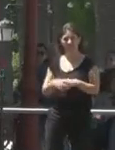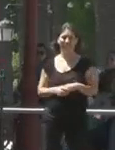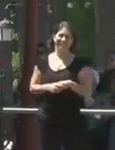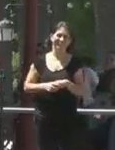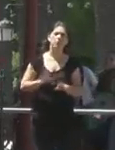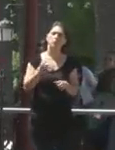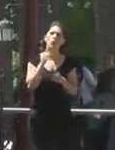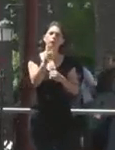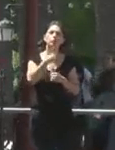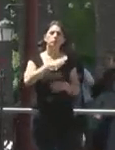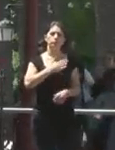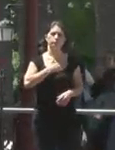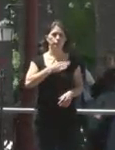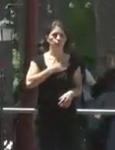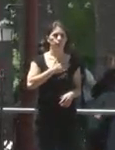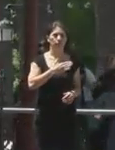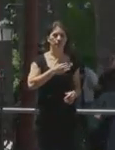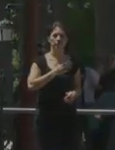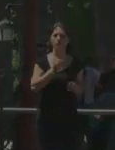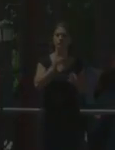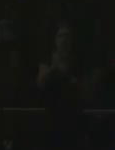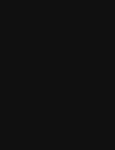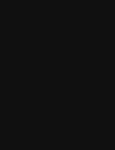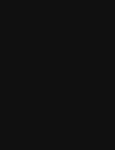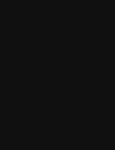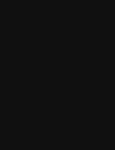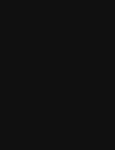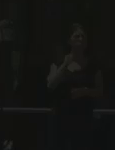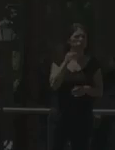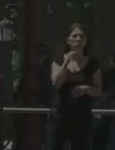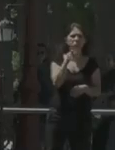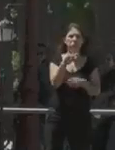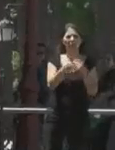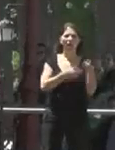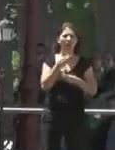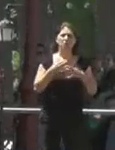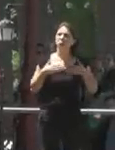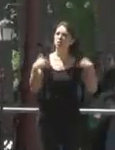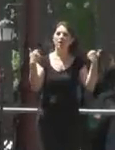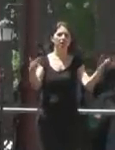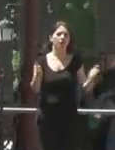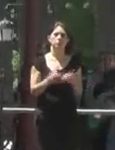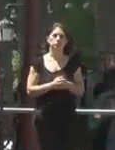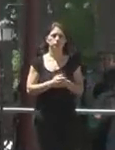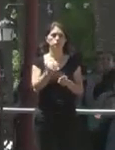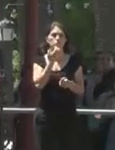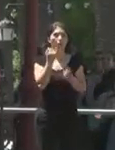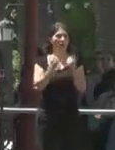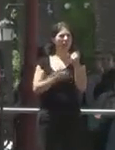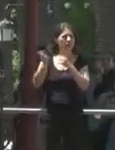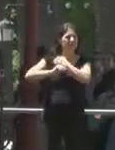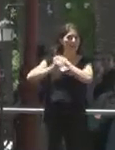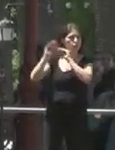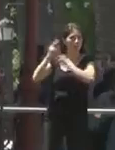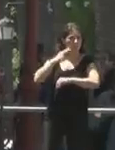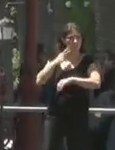O futuro é noso. O futuro é noso. Podemos facer con él o que queiramos. Podemos caer nas súas trampas do